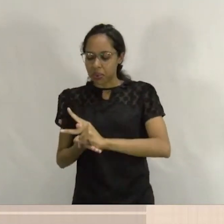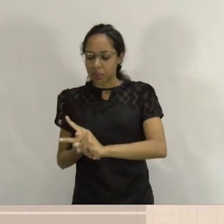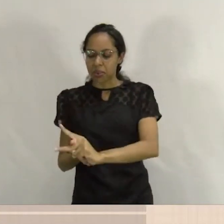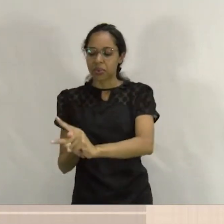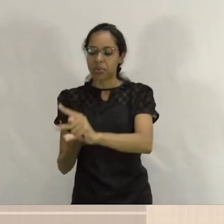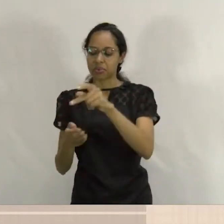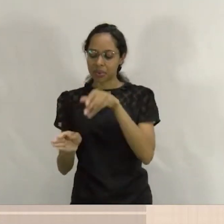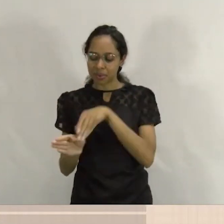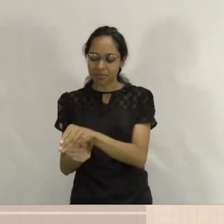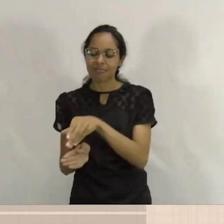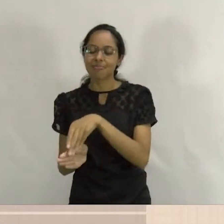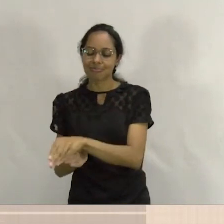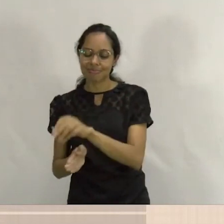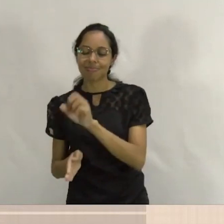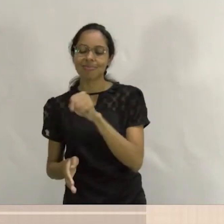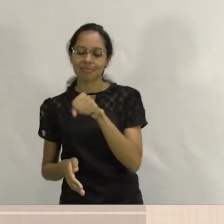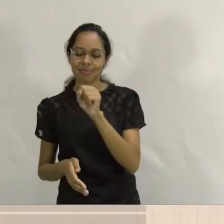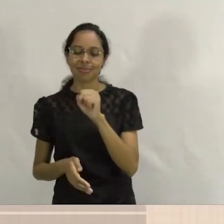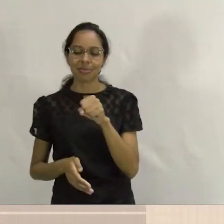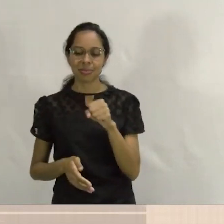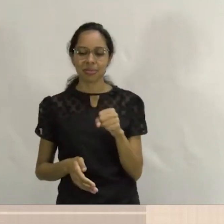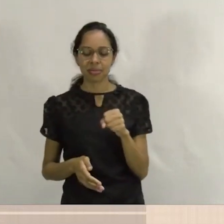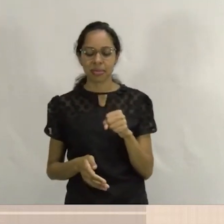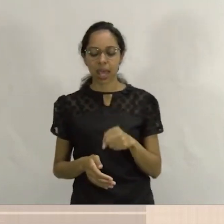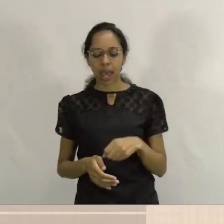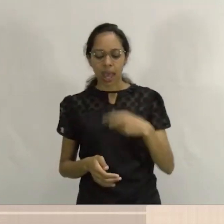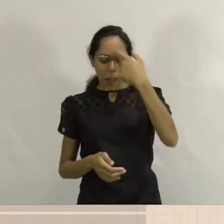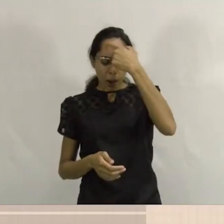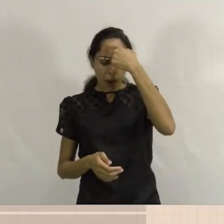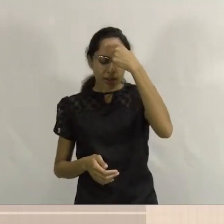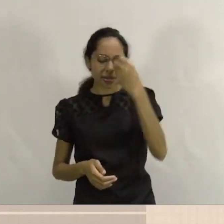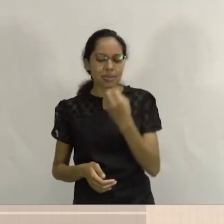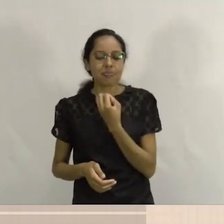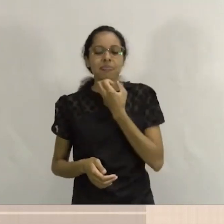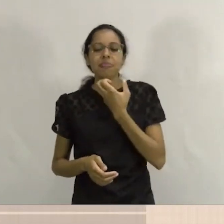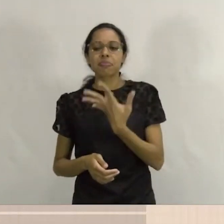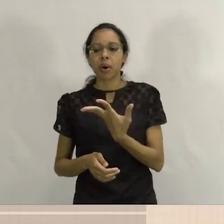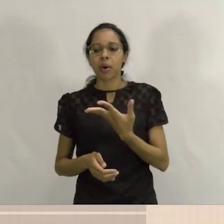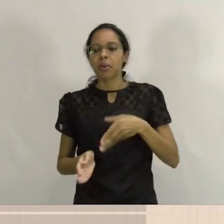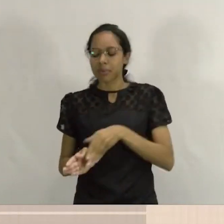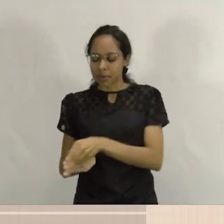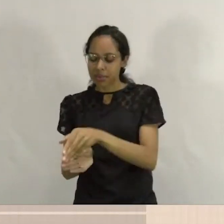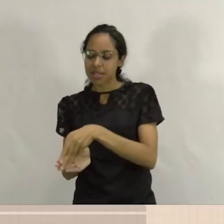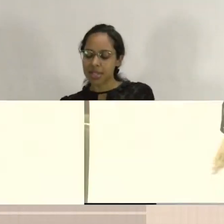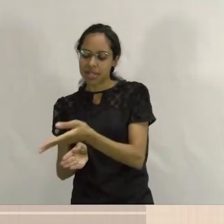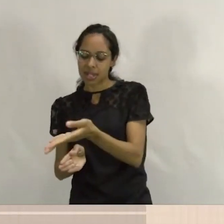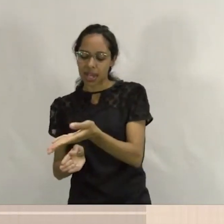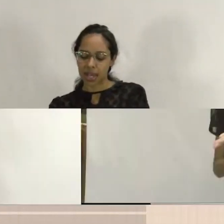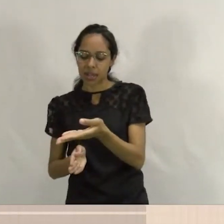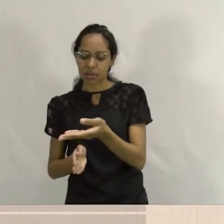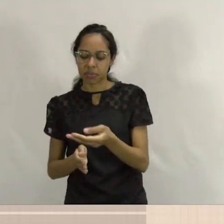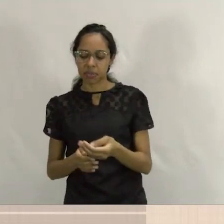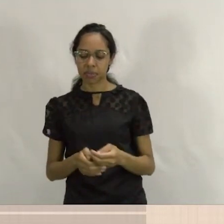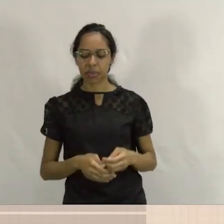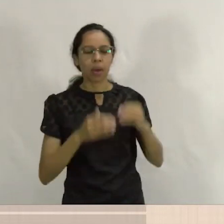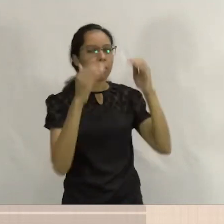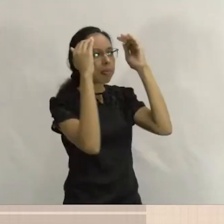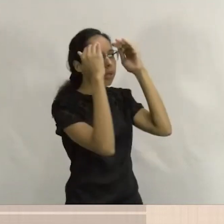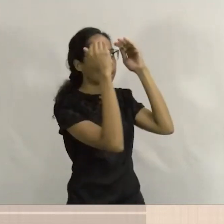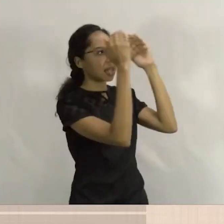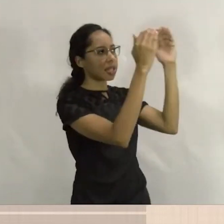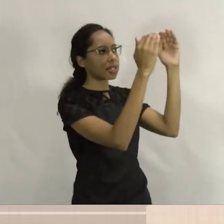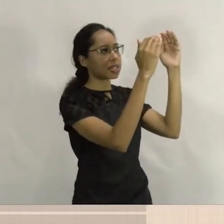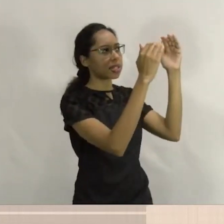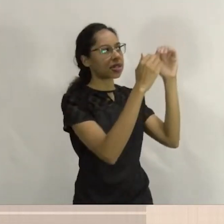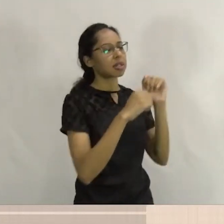puro, de consciência boa. Eu estou com uma boa consciência diante de Deus e de uma fé